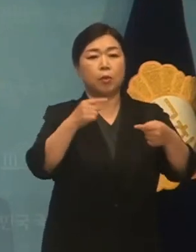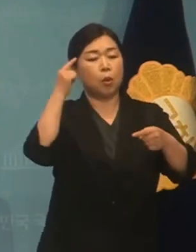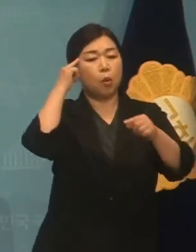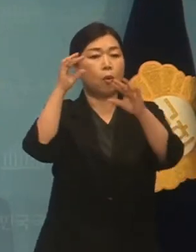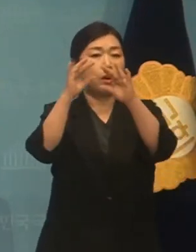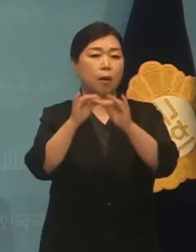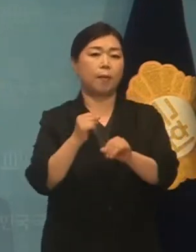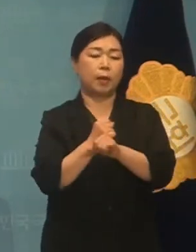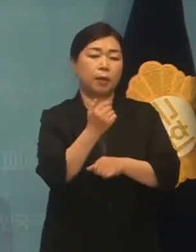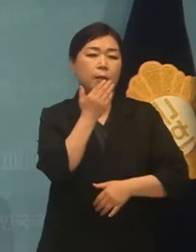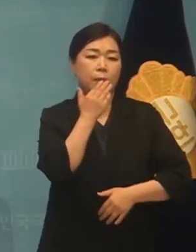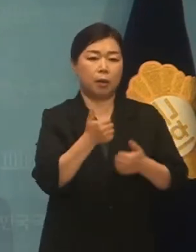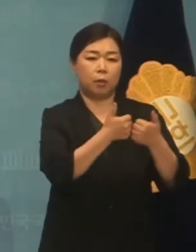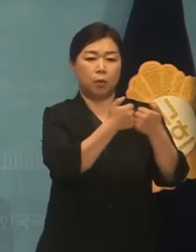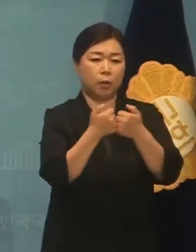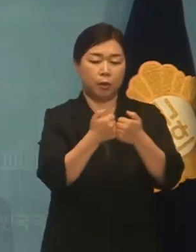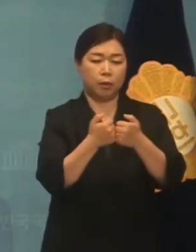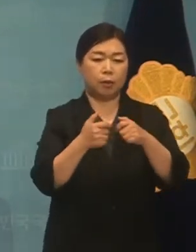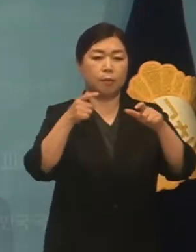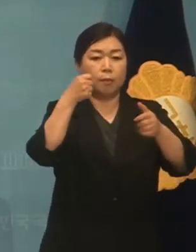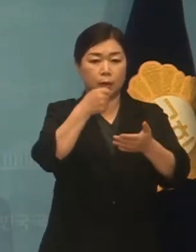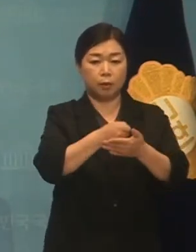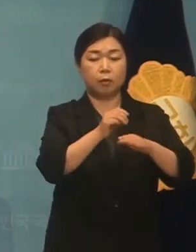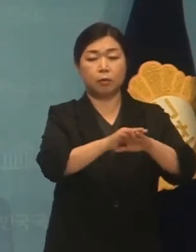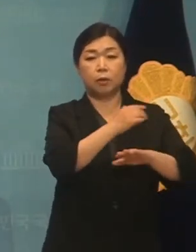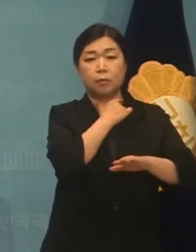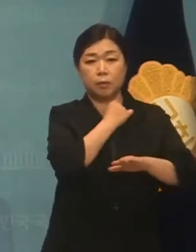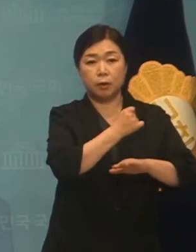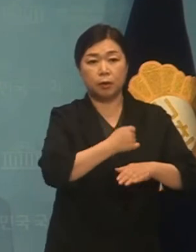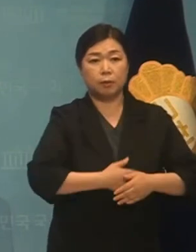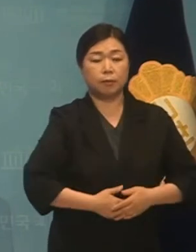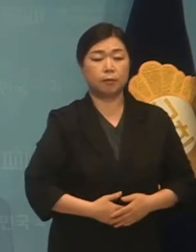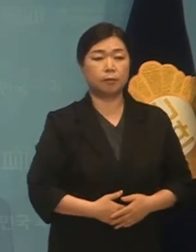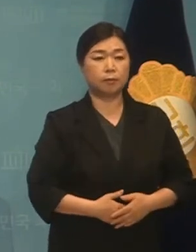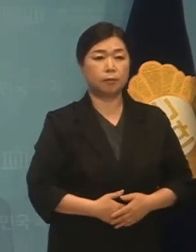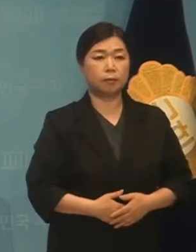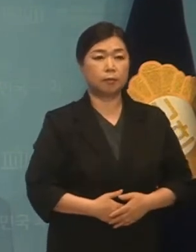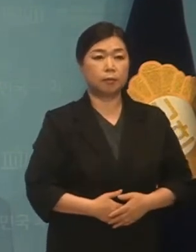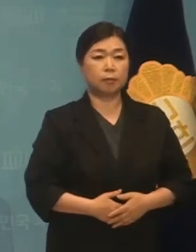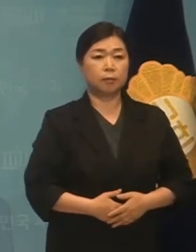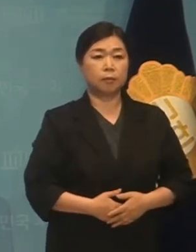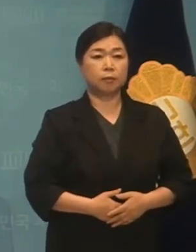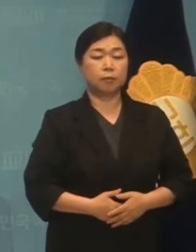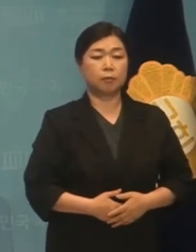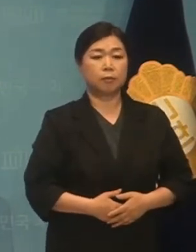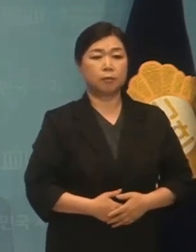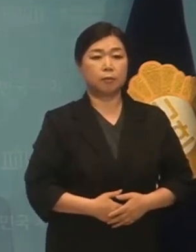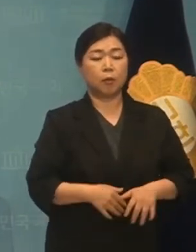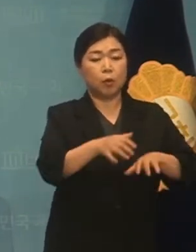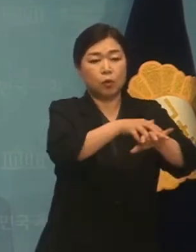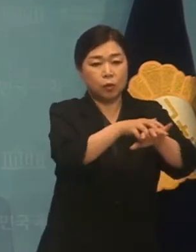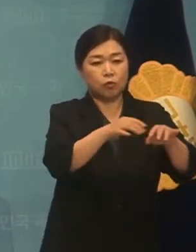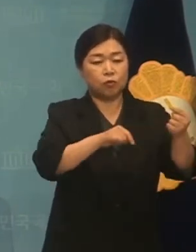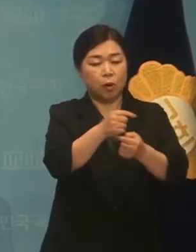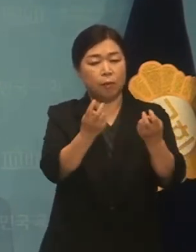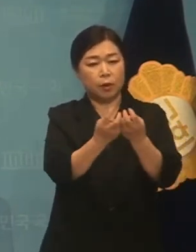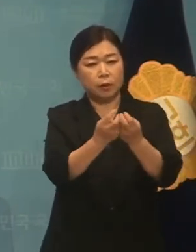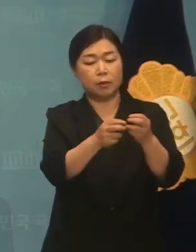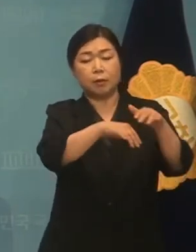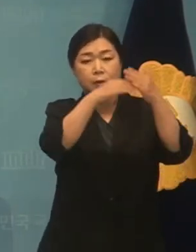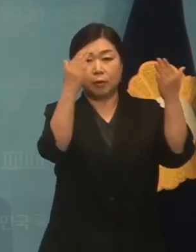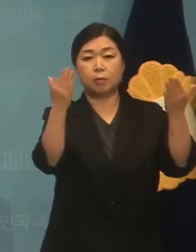수 있는 논의의 장을 만든 바람이겠습니다. 구성과 조직, 운영방식을